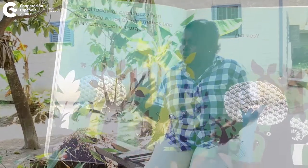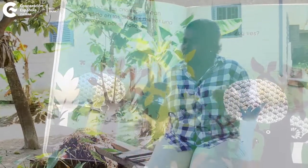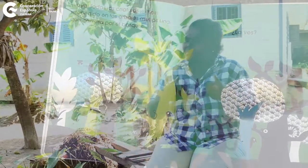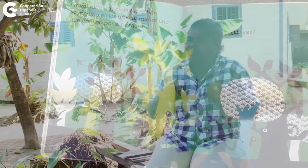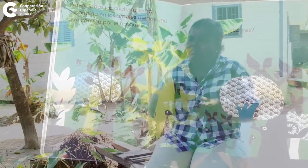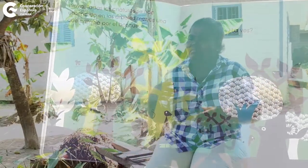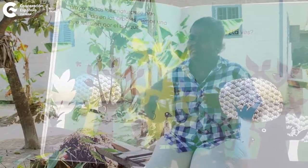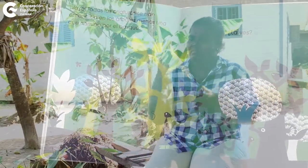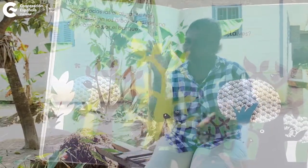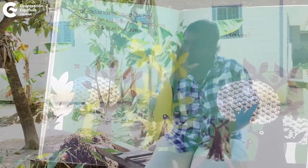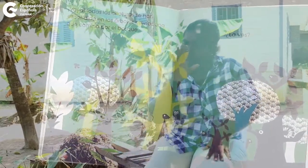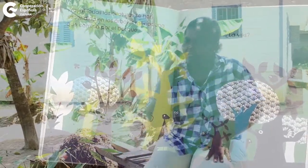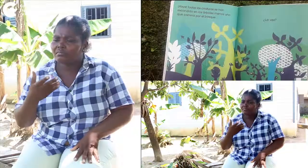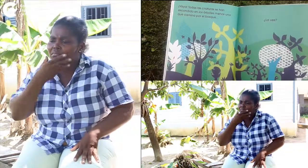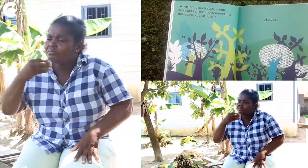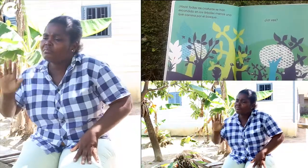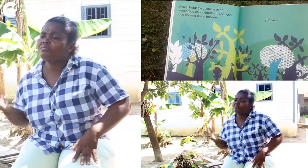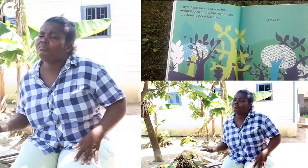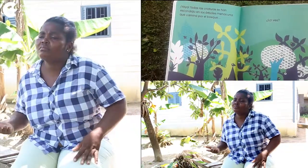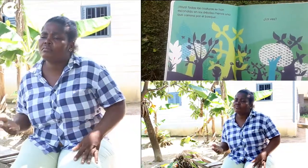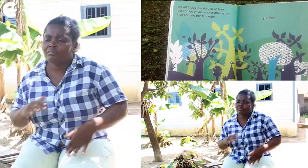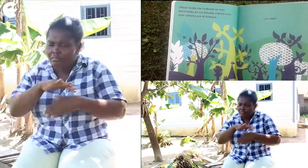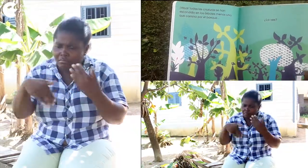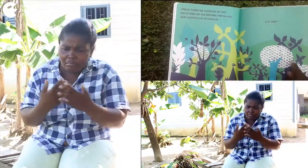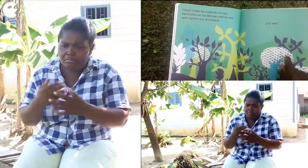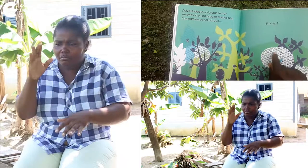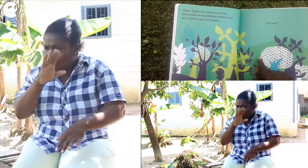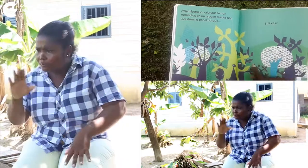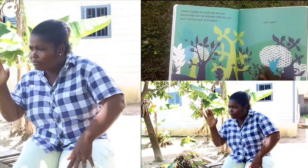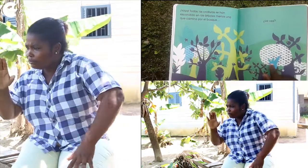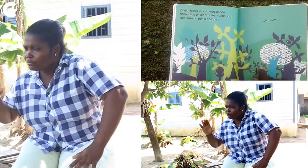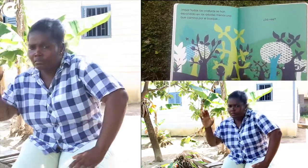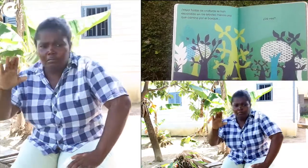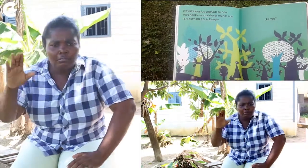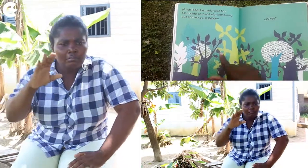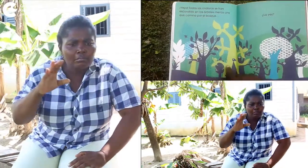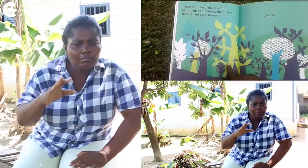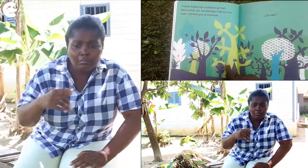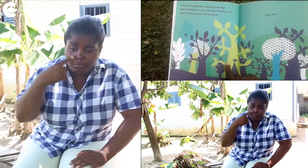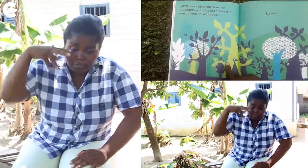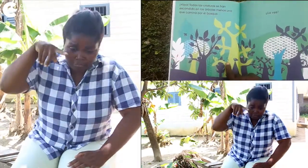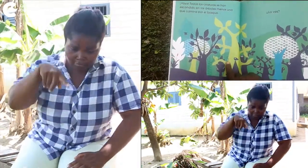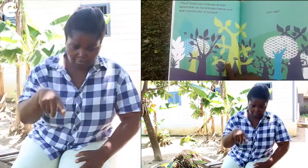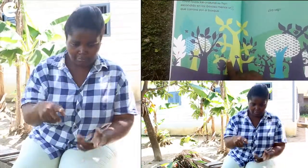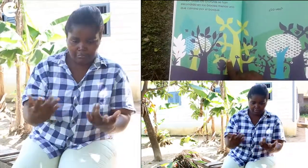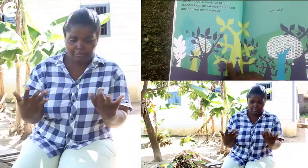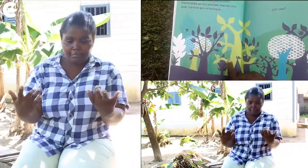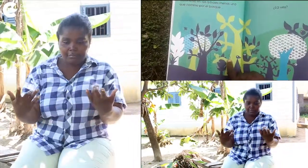que buscamos, chicos? Entre todos, buscamos. ¡Aquí está!